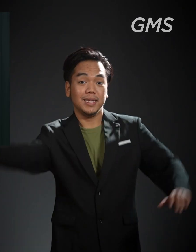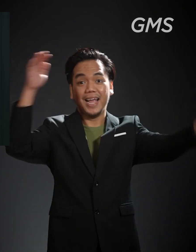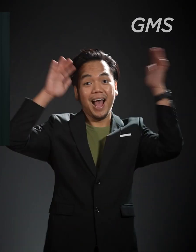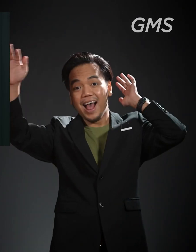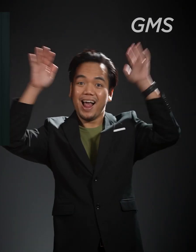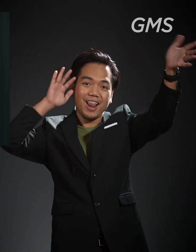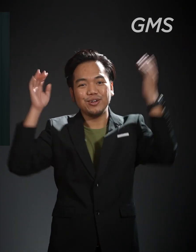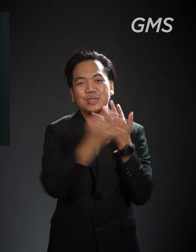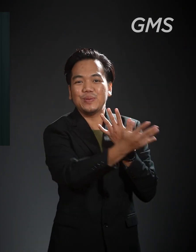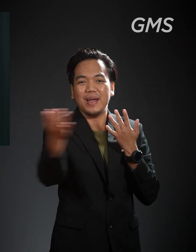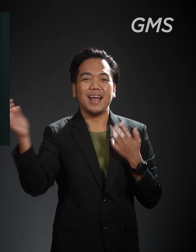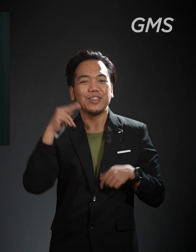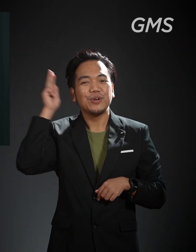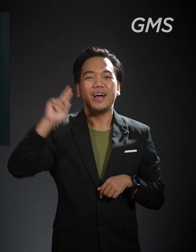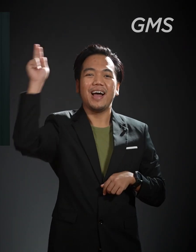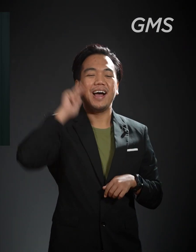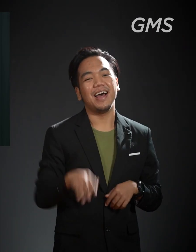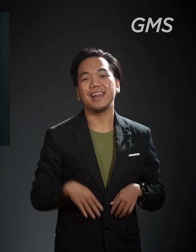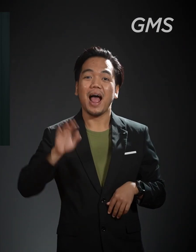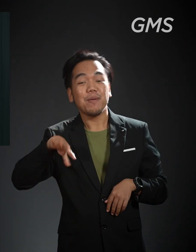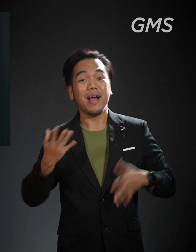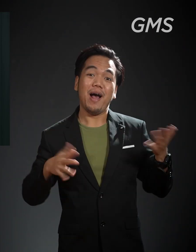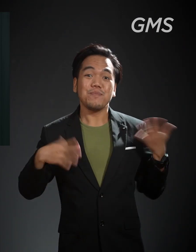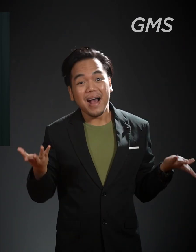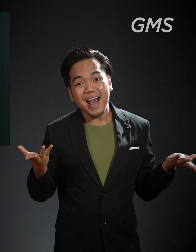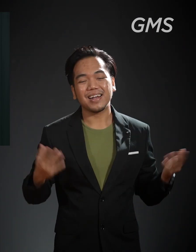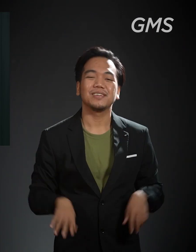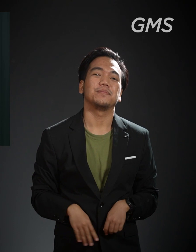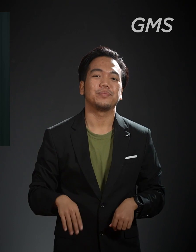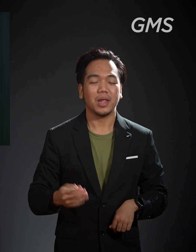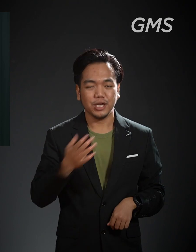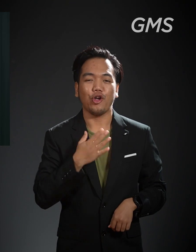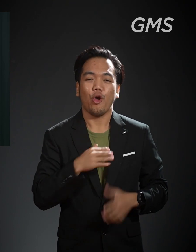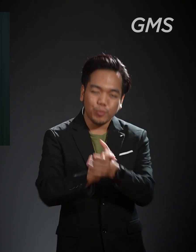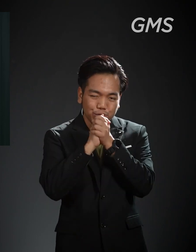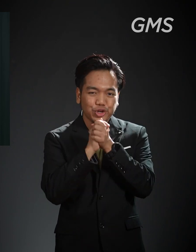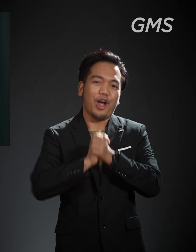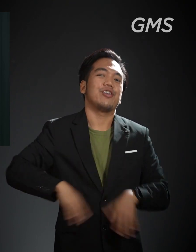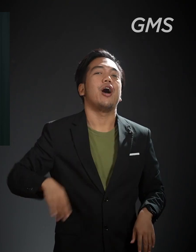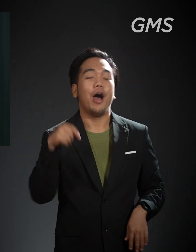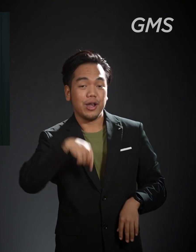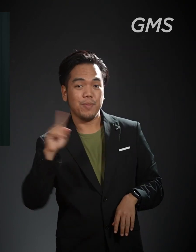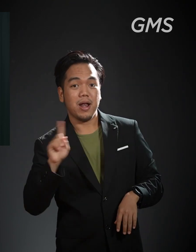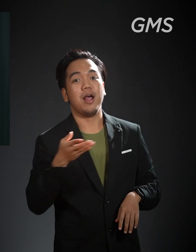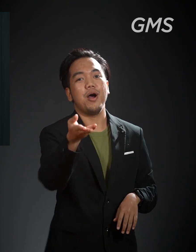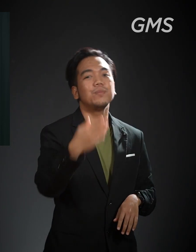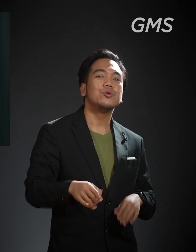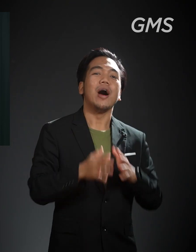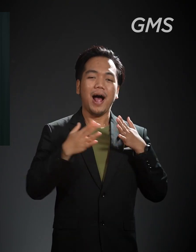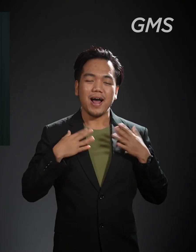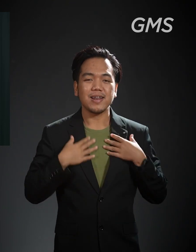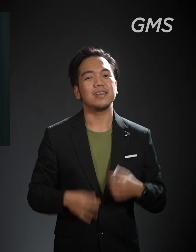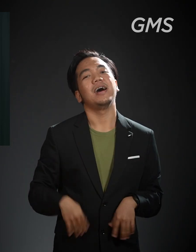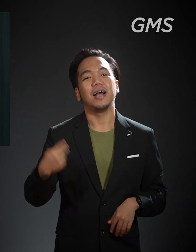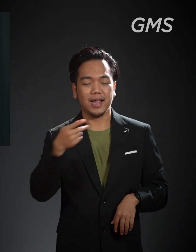Shalom jemaat yang dikasih oleh Tuhan, apakah kabar Anda? Saya percaya dimanapun Anda bisa mengikuti ibadah online ini, Anda tetap